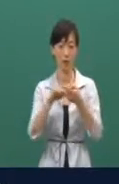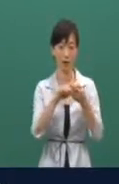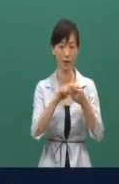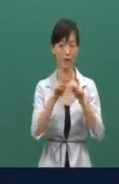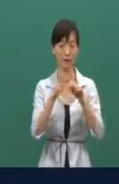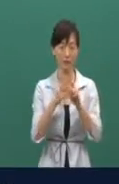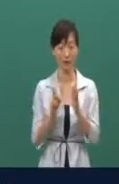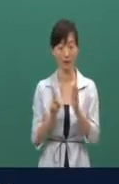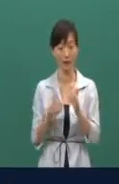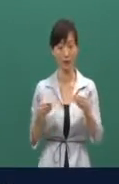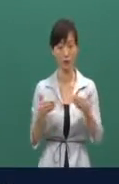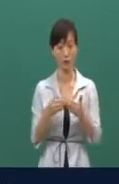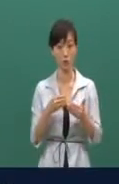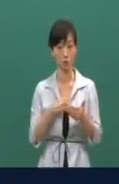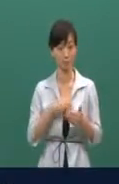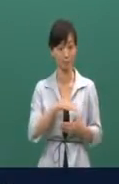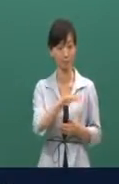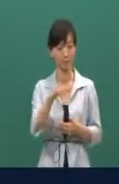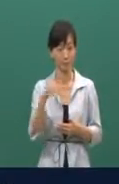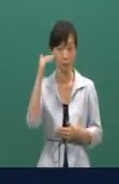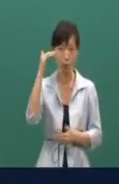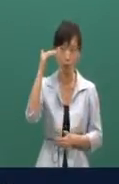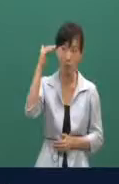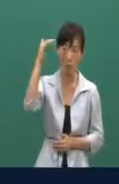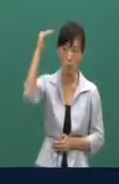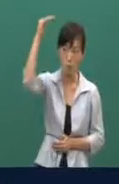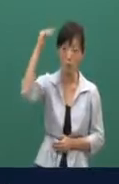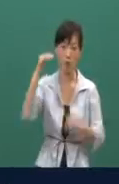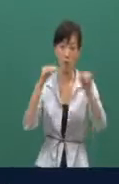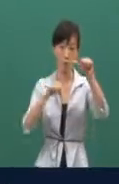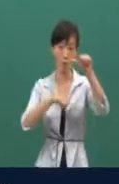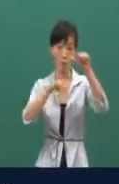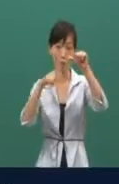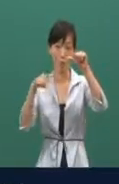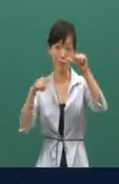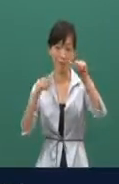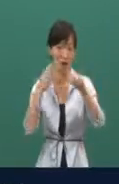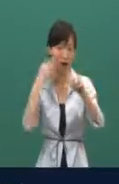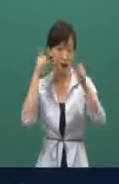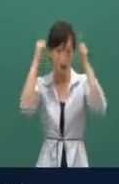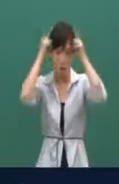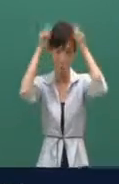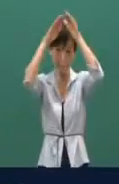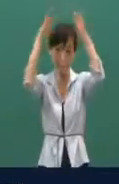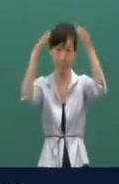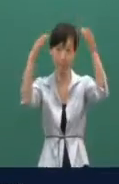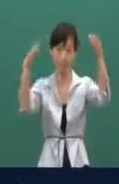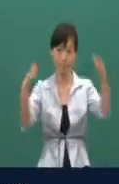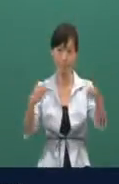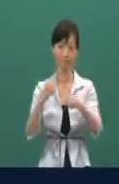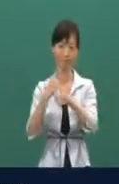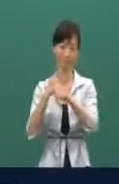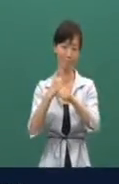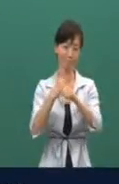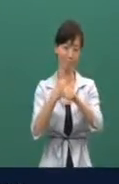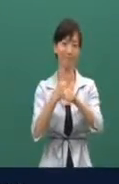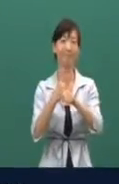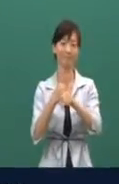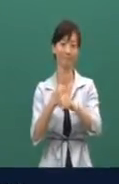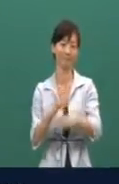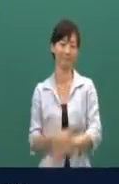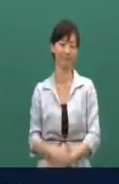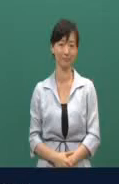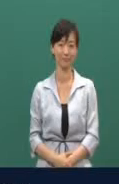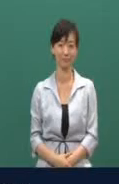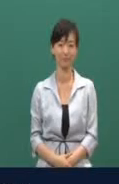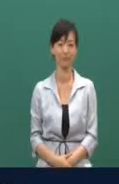石山観光協会や寺の職員らが高さ5メートルの青鬼を作りました。